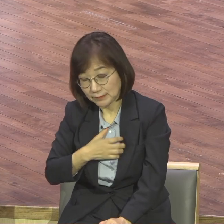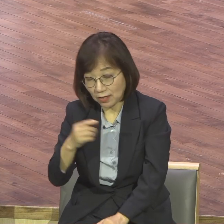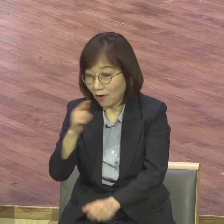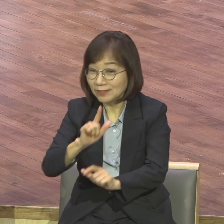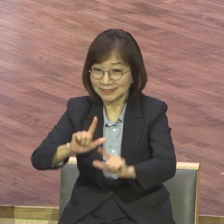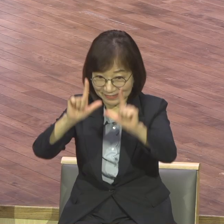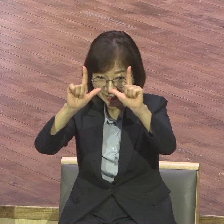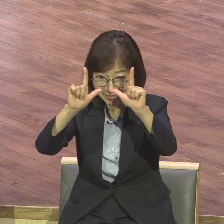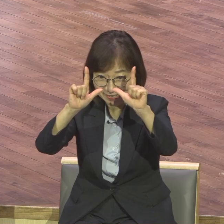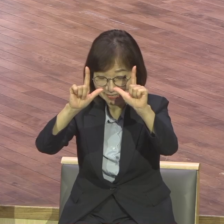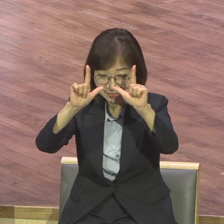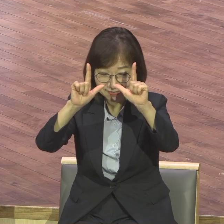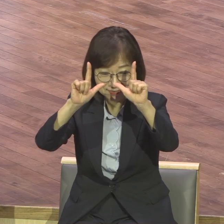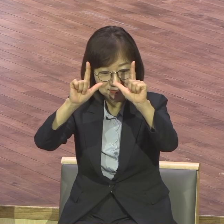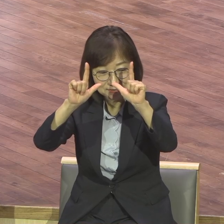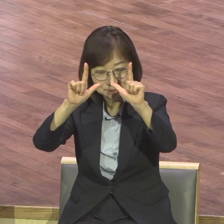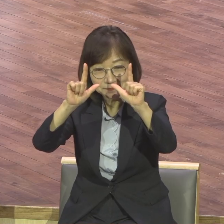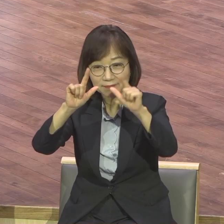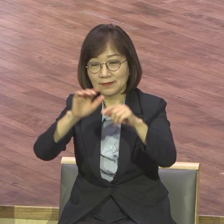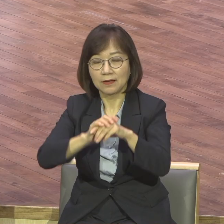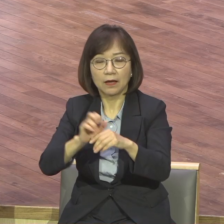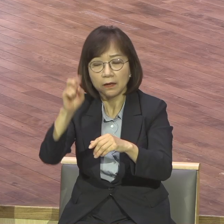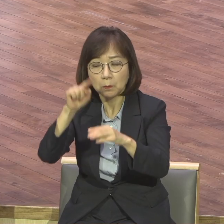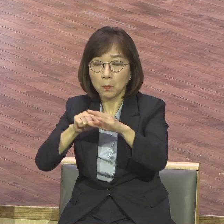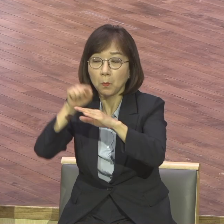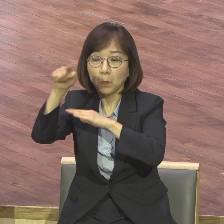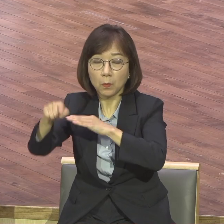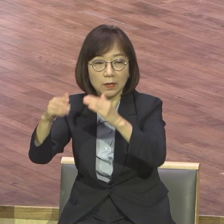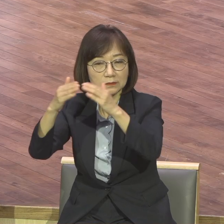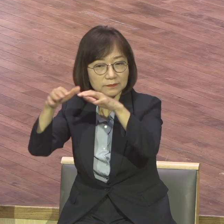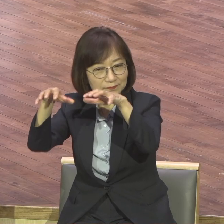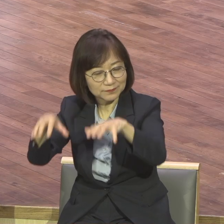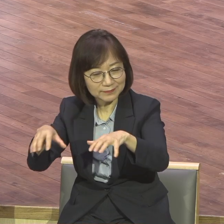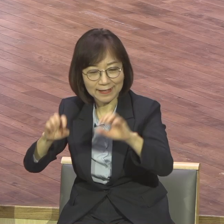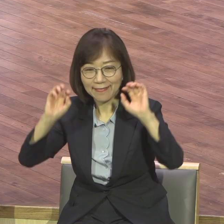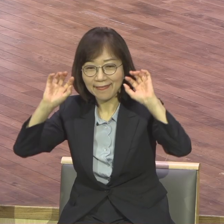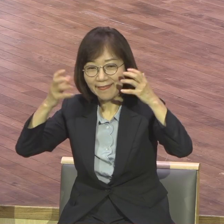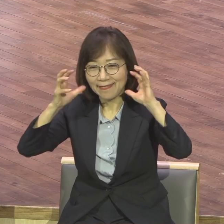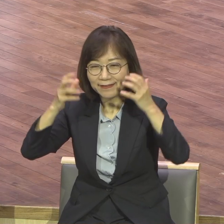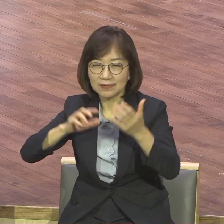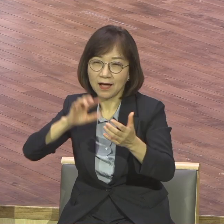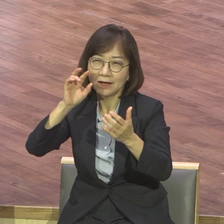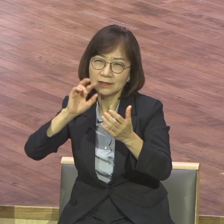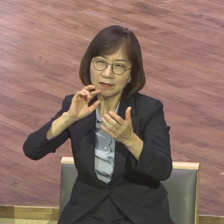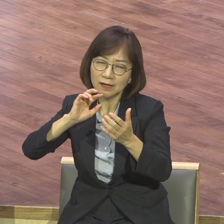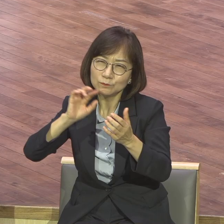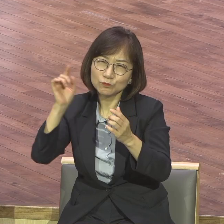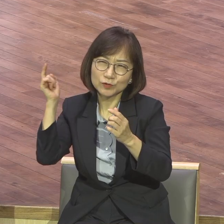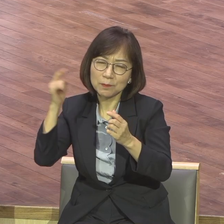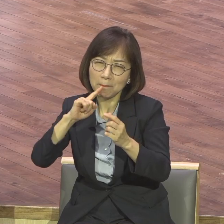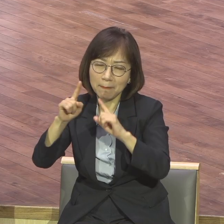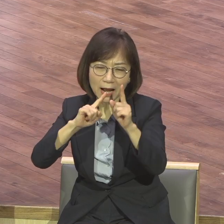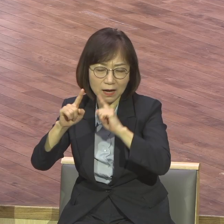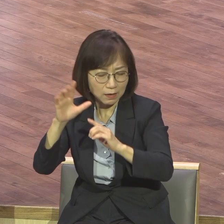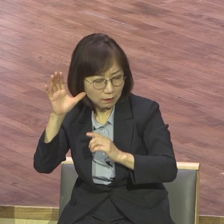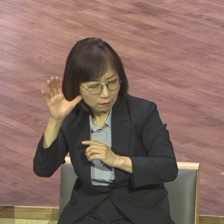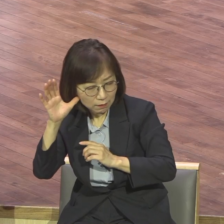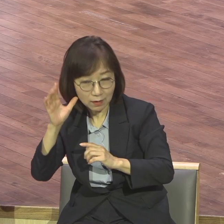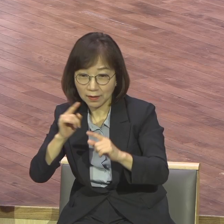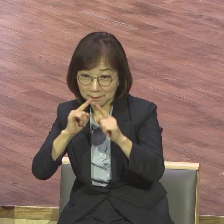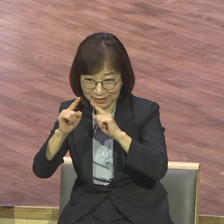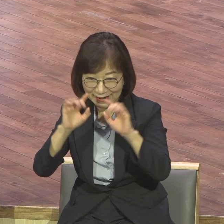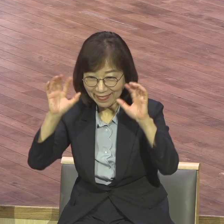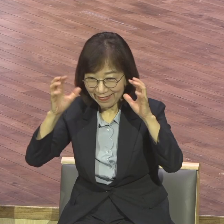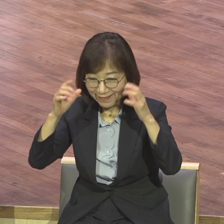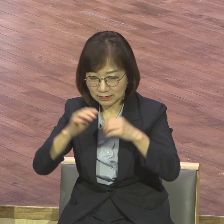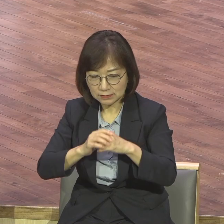어느 날이었습니다. 갑자기 이웃집에 이 아이들의 음성 같은 소리가 들려왔습니다.